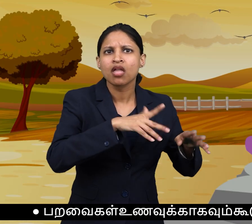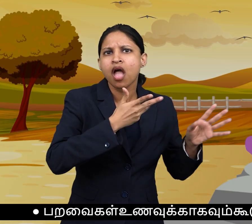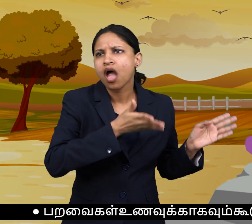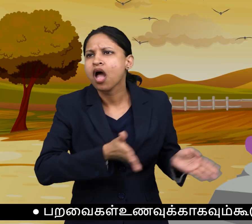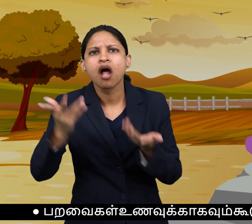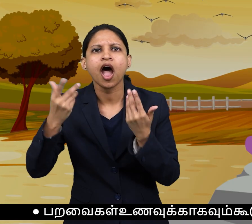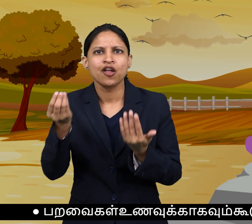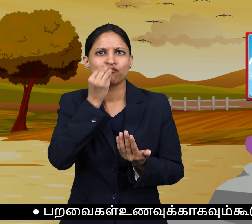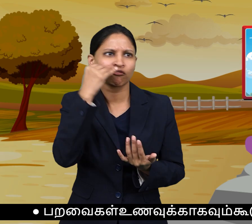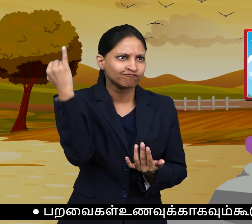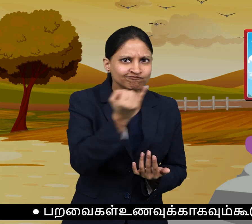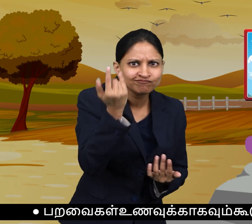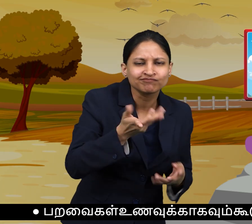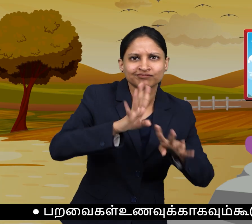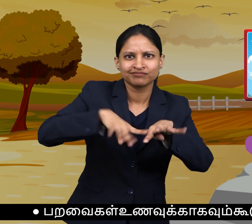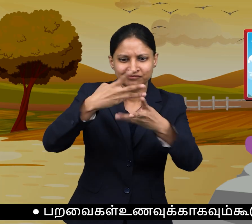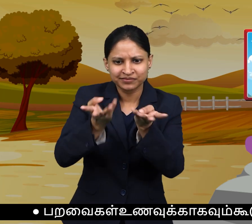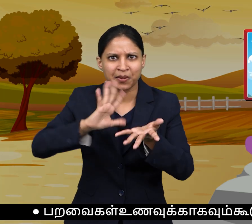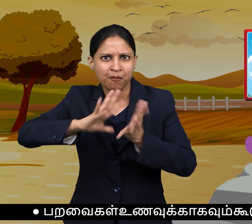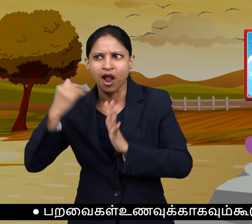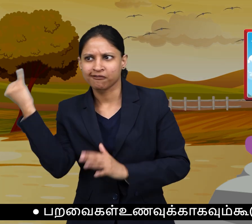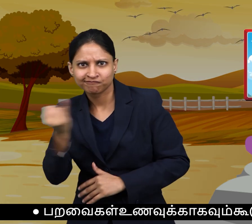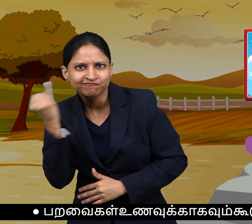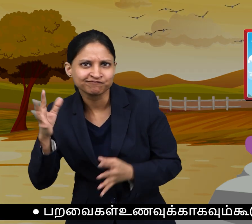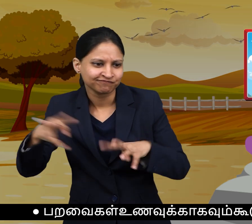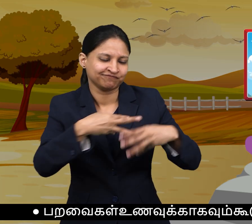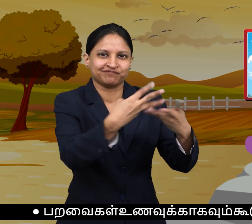பறவைகள் உணவுக்காகவும் கூடு கட்டுவதற்காகவும் பயணிக்கின்றன.